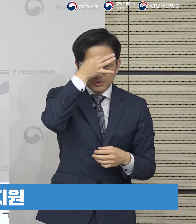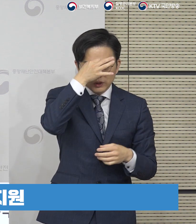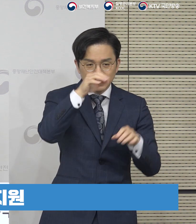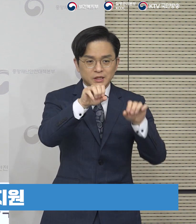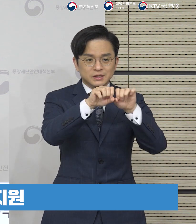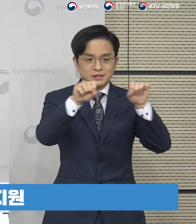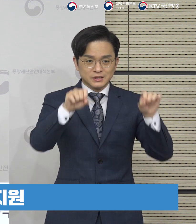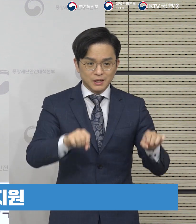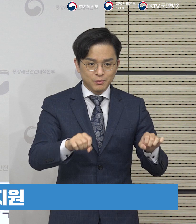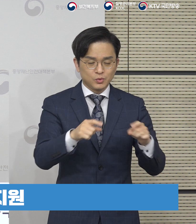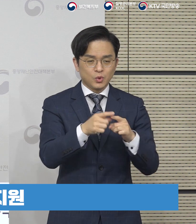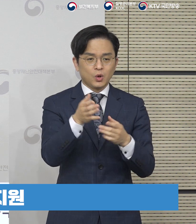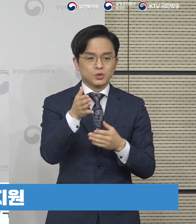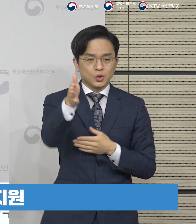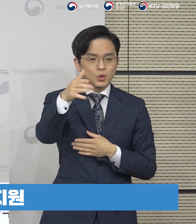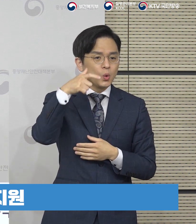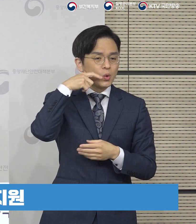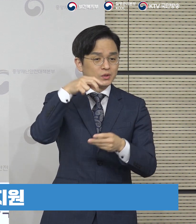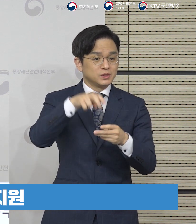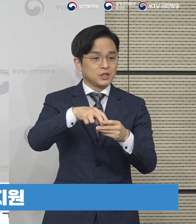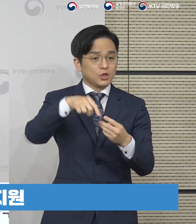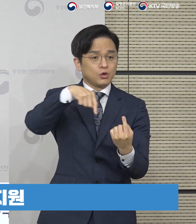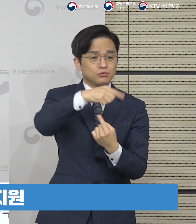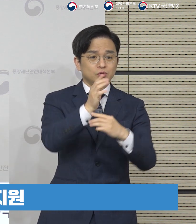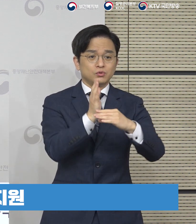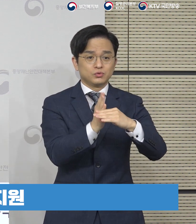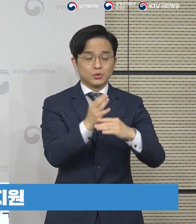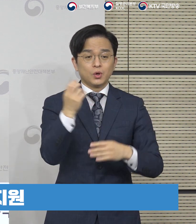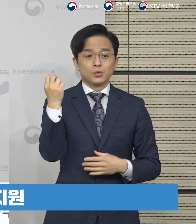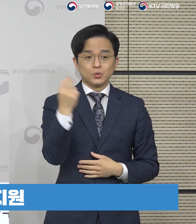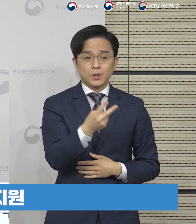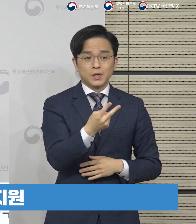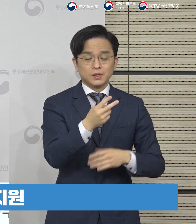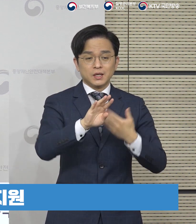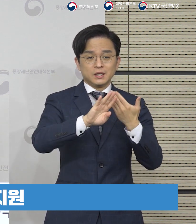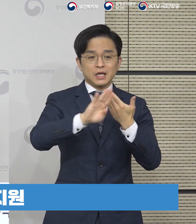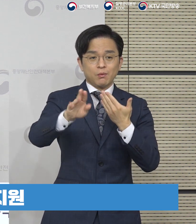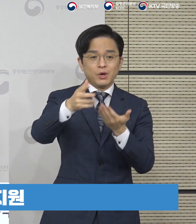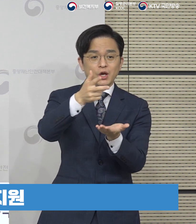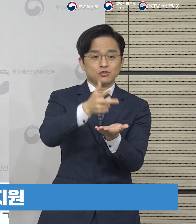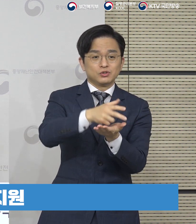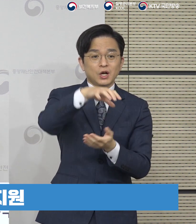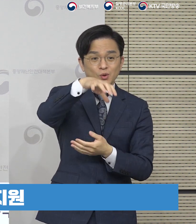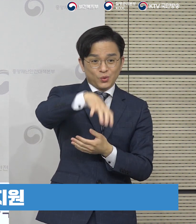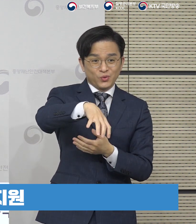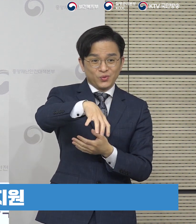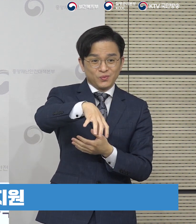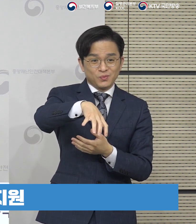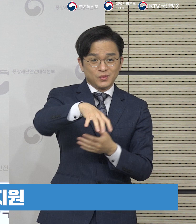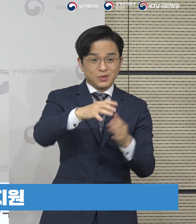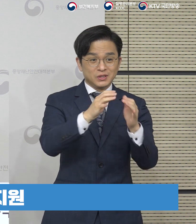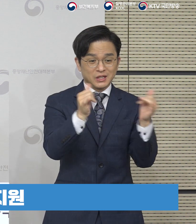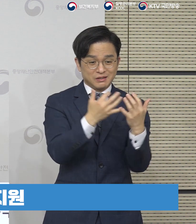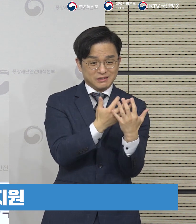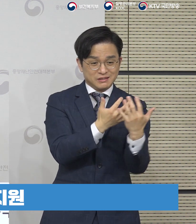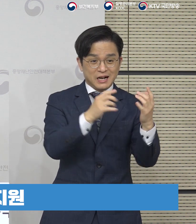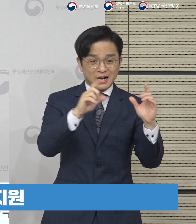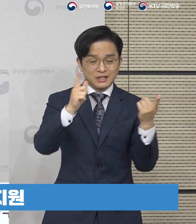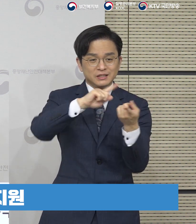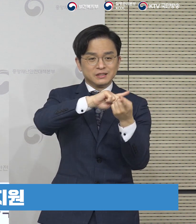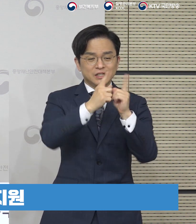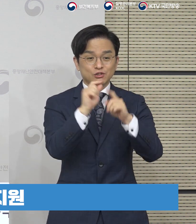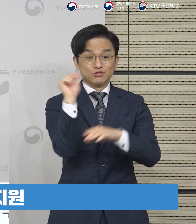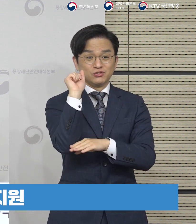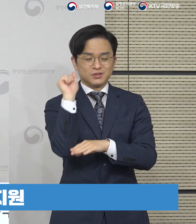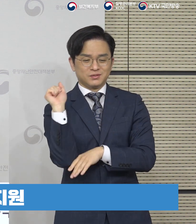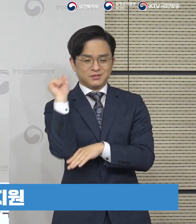기술적 방법을 안내하고 데이터와 통신 환경을 지원하며 전용 콜센터를 운영 중에 있습니다.